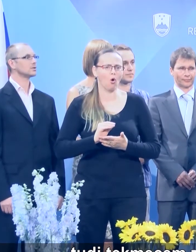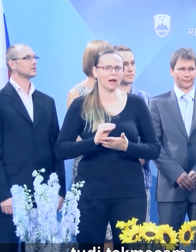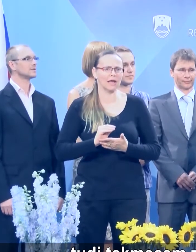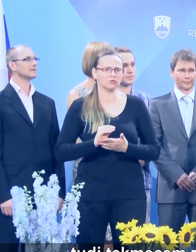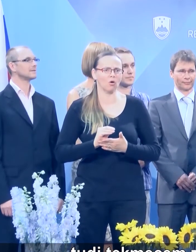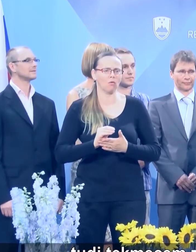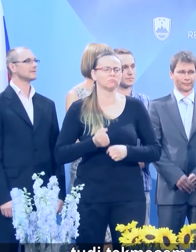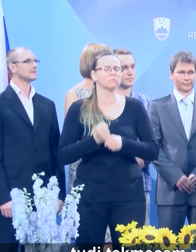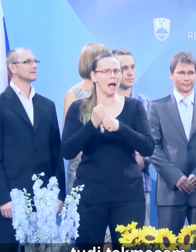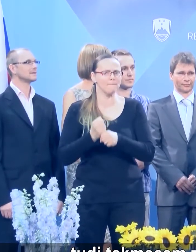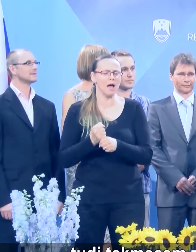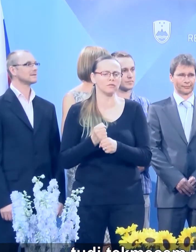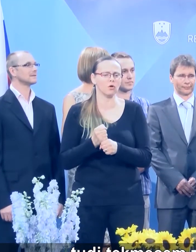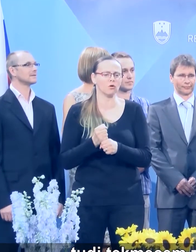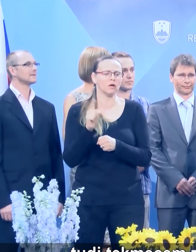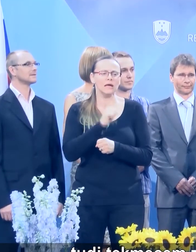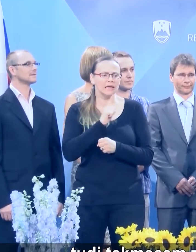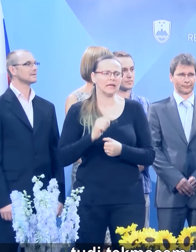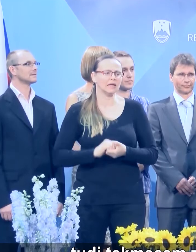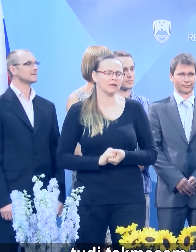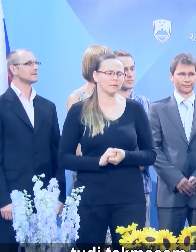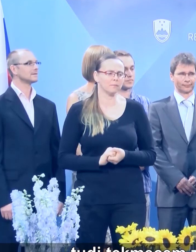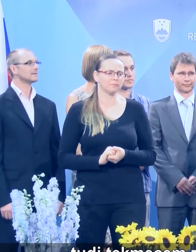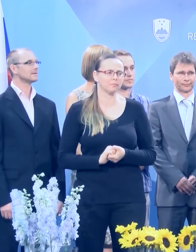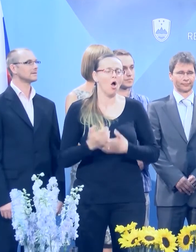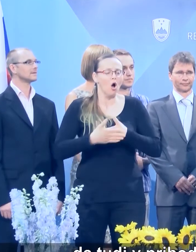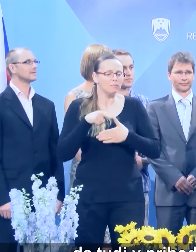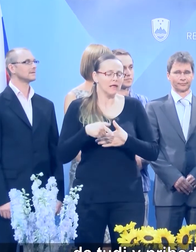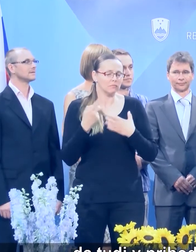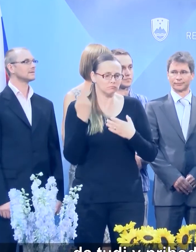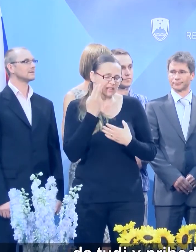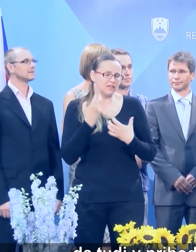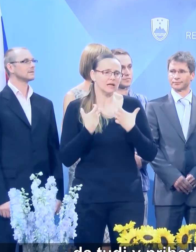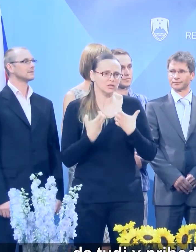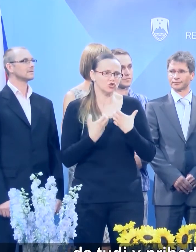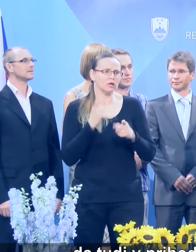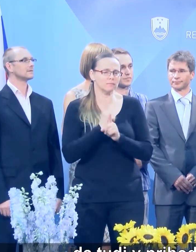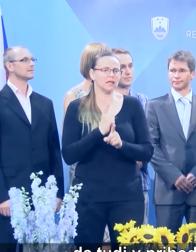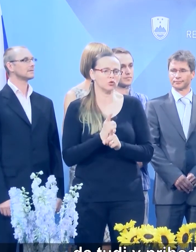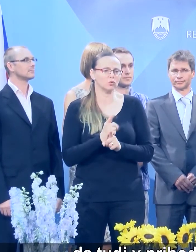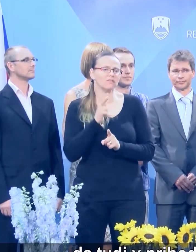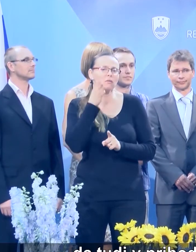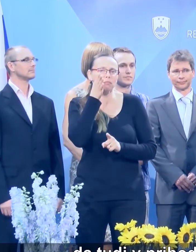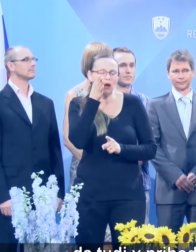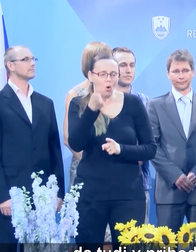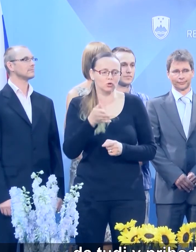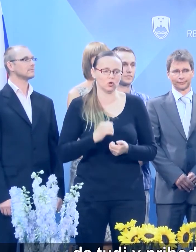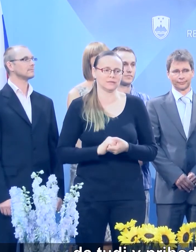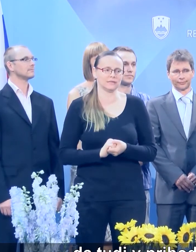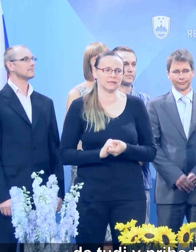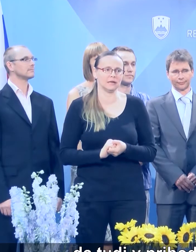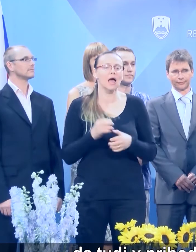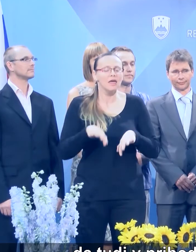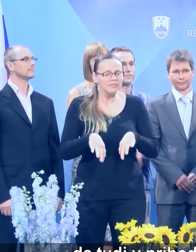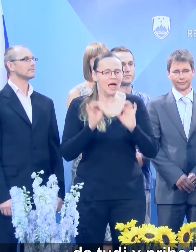kampanjo in ob tem seveda si želim, da tudi v prihodnosti